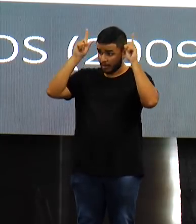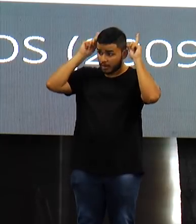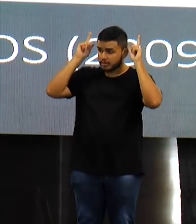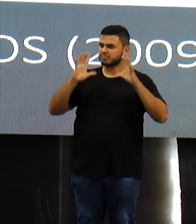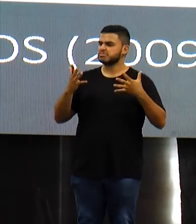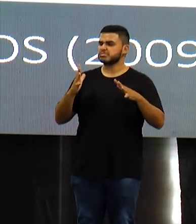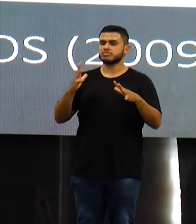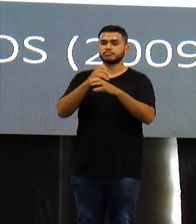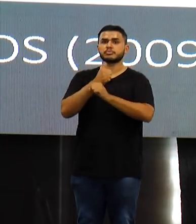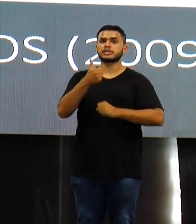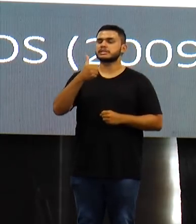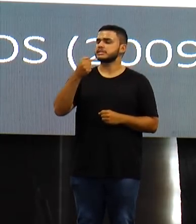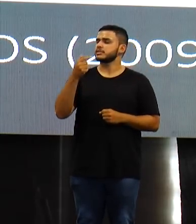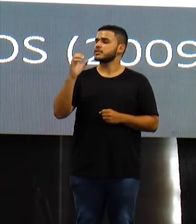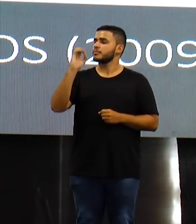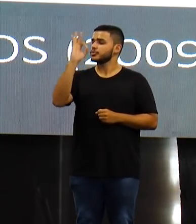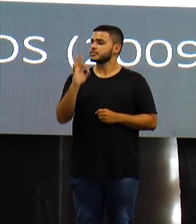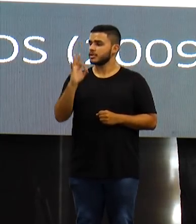170% do seu PIB.